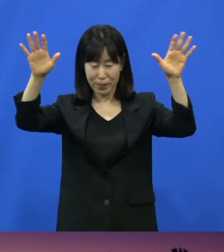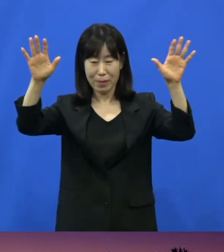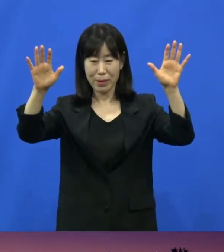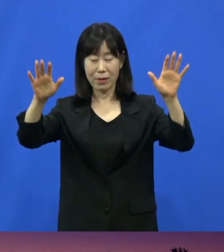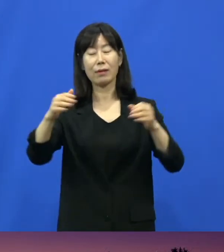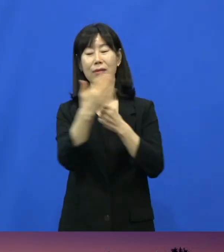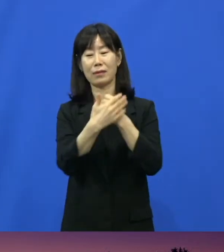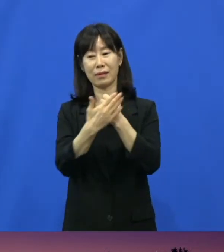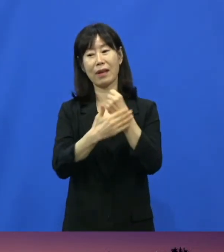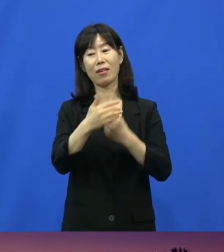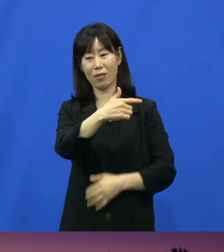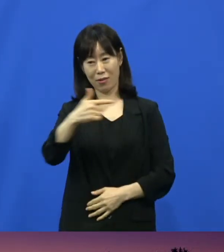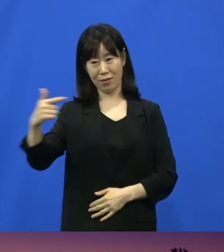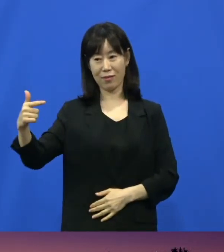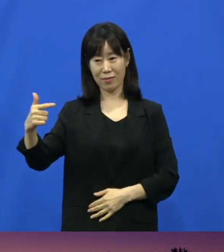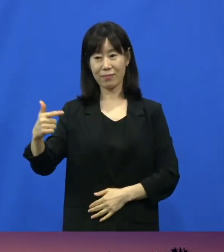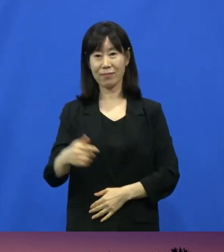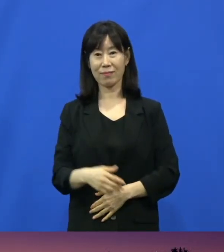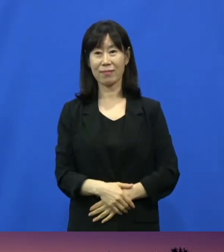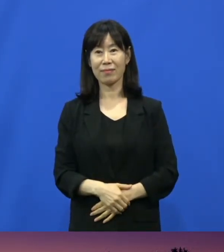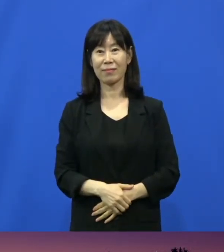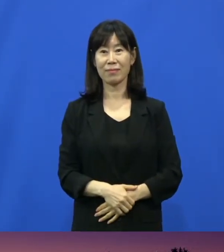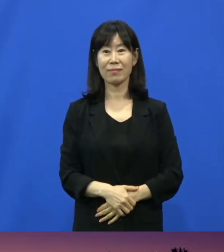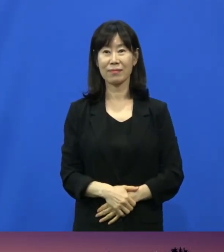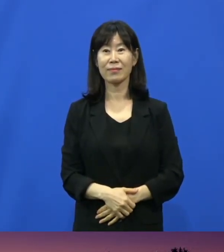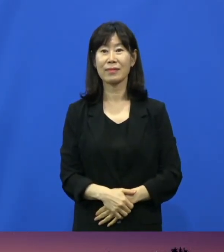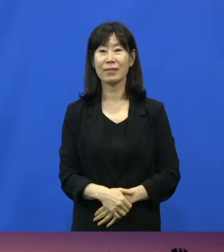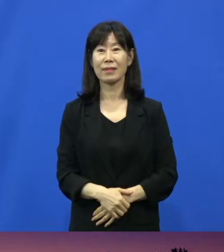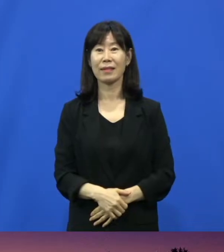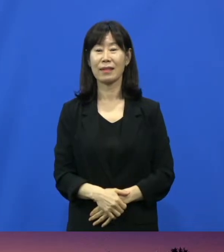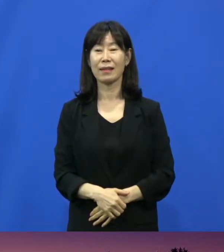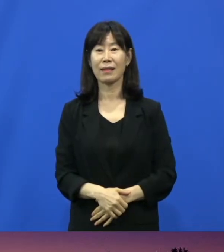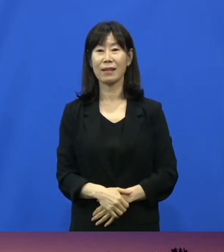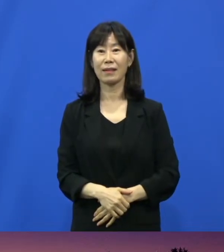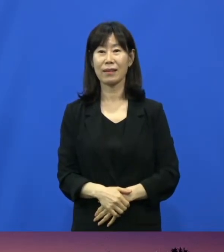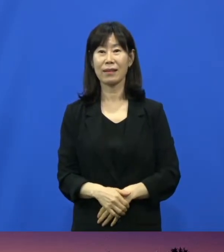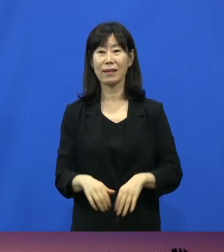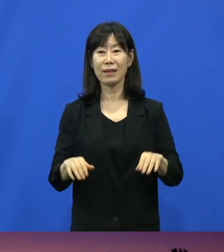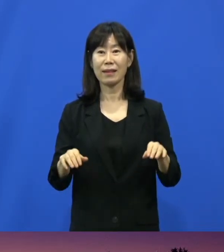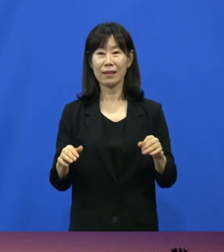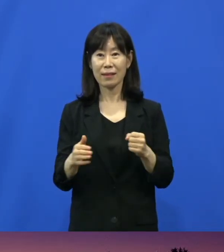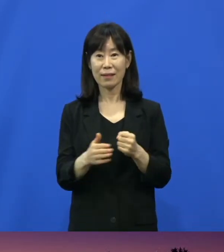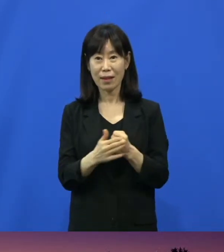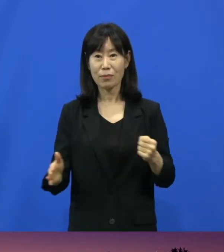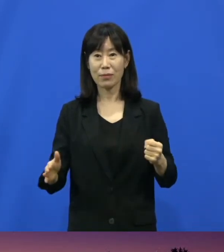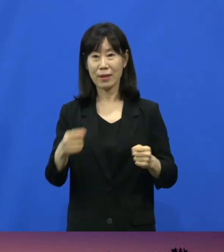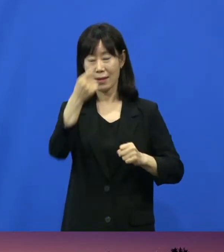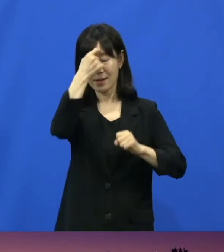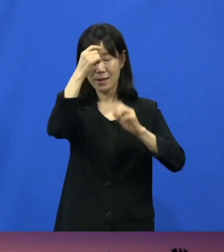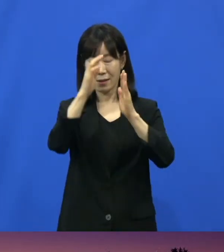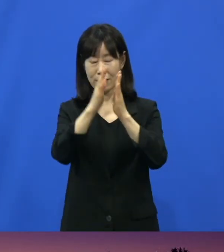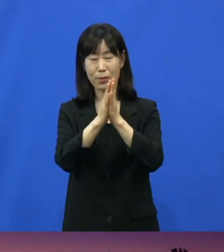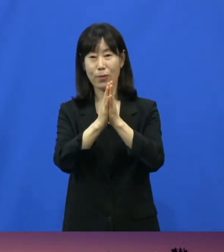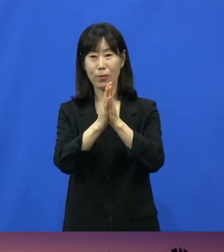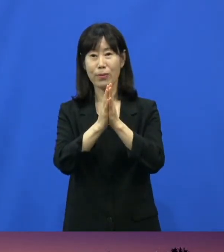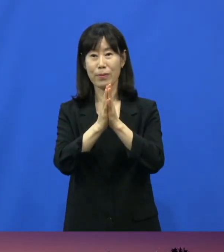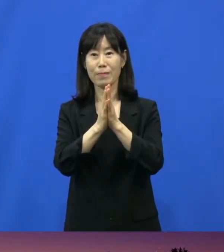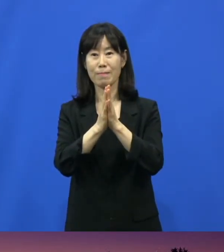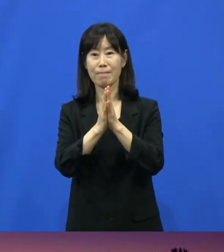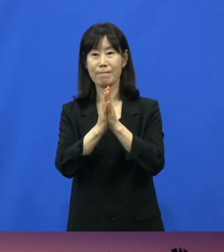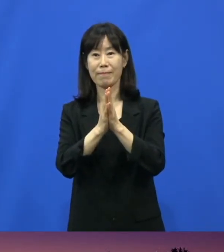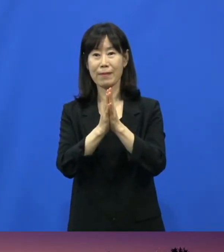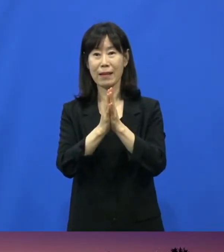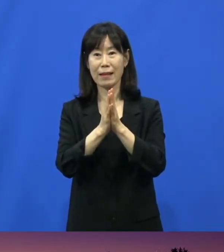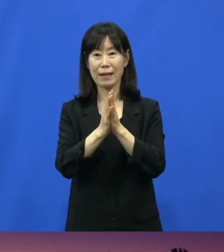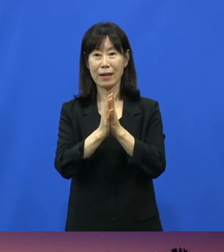똑같아요. 그리고 뒤에 가서도 또 기도하지만 여기서 이제 빨리 안 들어가요. 막 그냥 기도할 때가. 어떤 분은 또 집에 가려고 하다